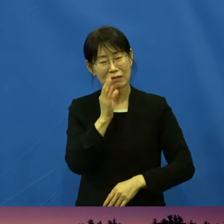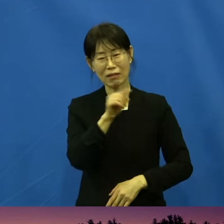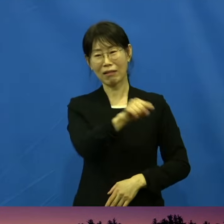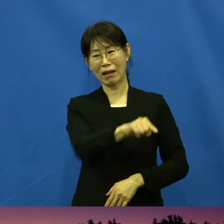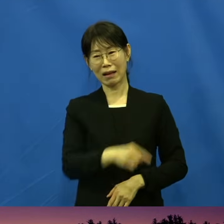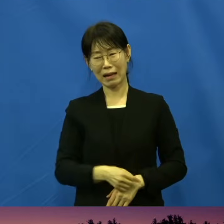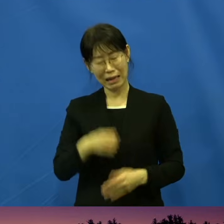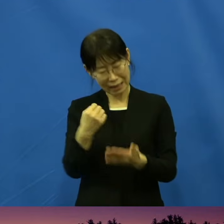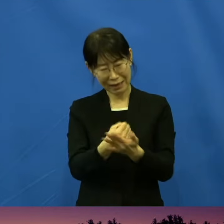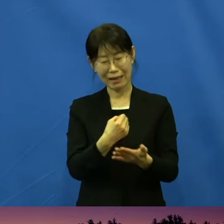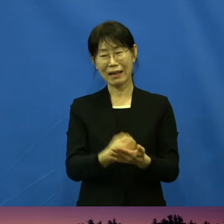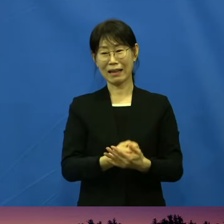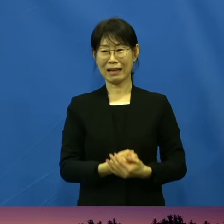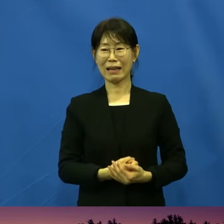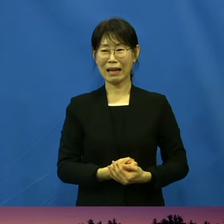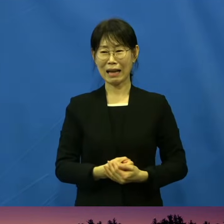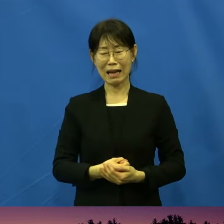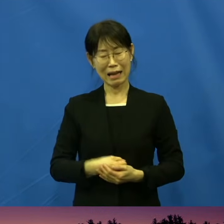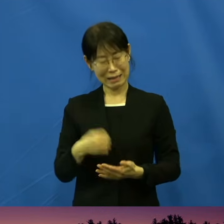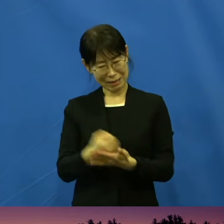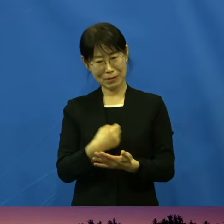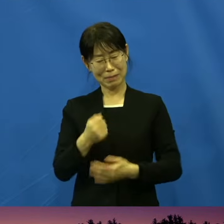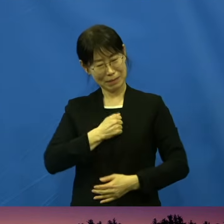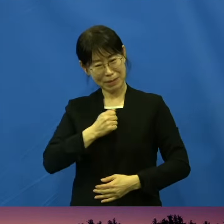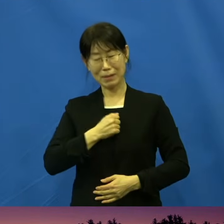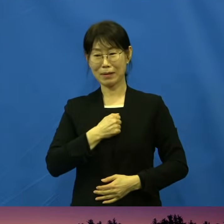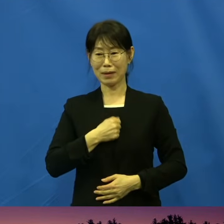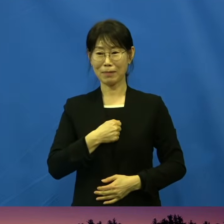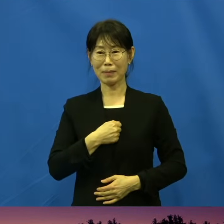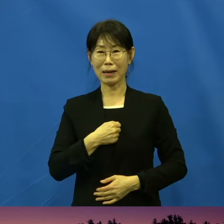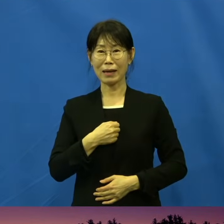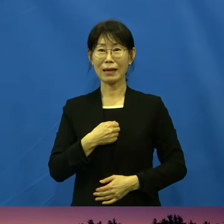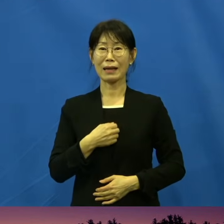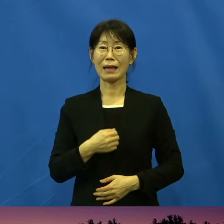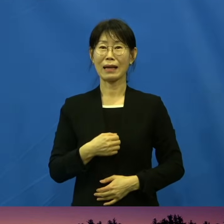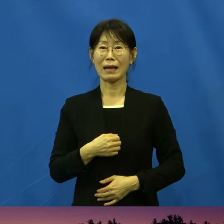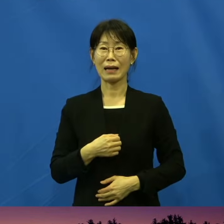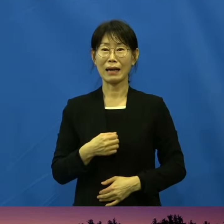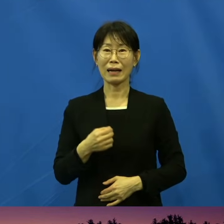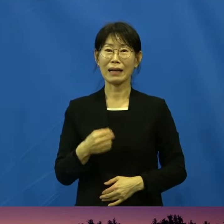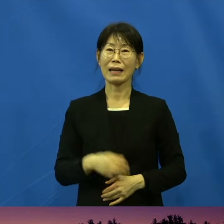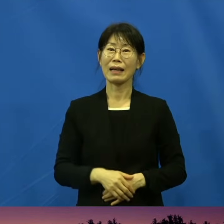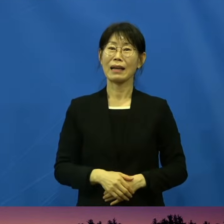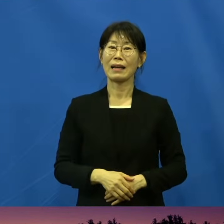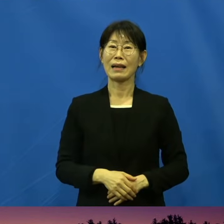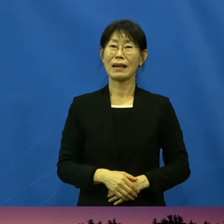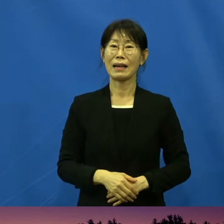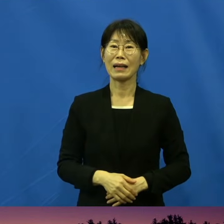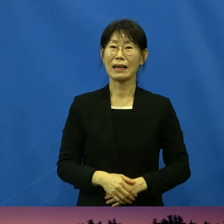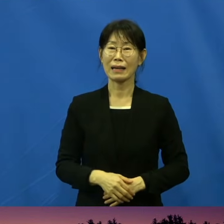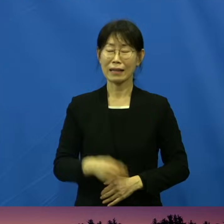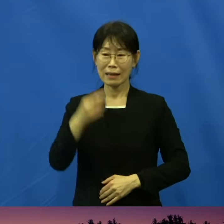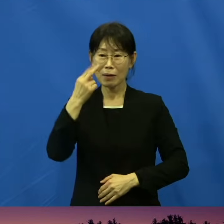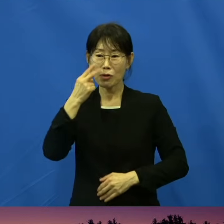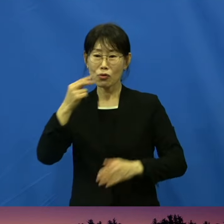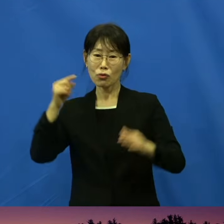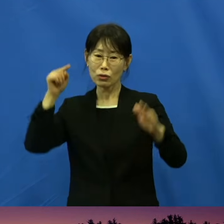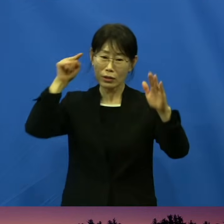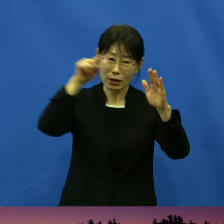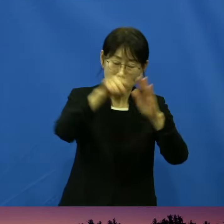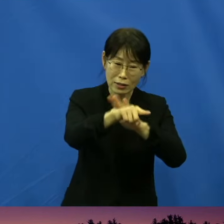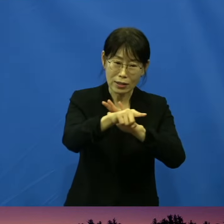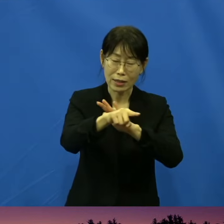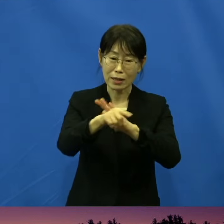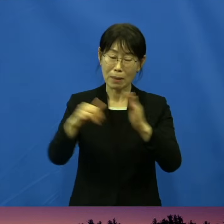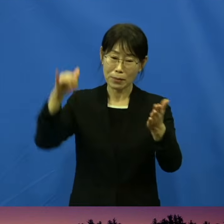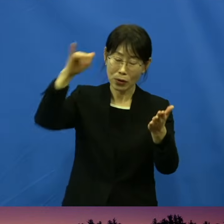이게 한국에 있던 사람이 가면 이게 불편해요. 공항에 내렸는데 그냥 들어가는데 3시간 이상 걸려서